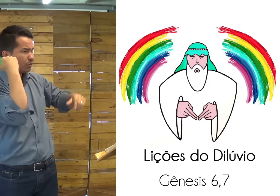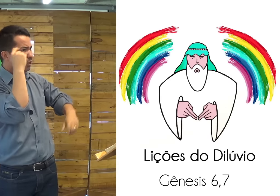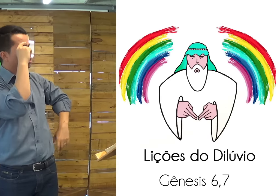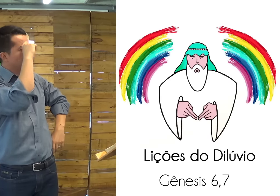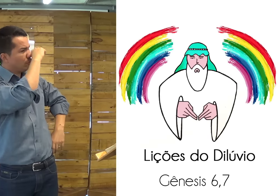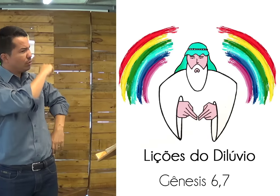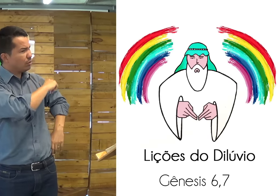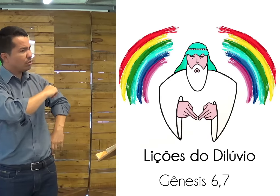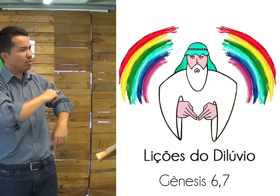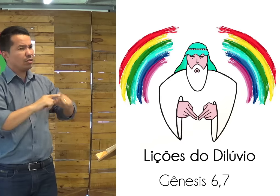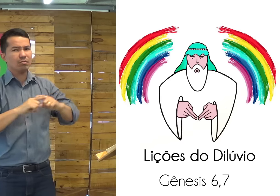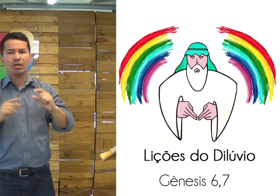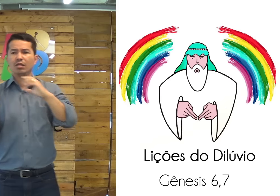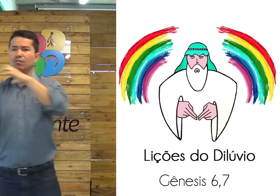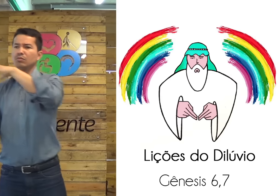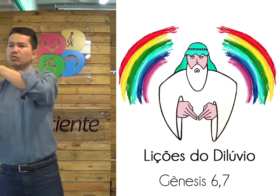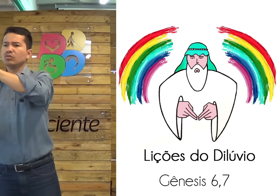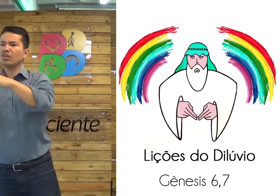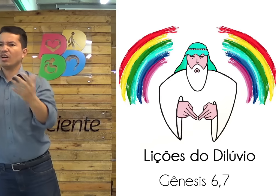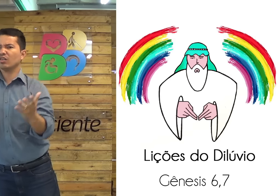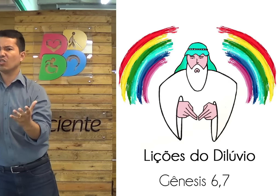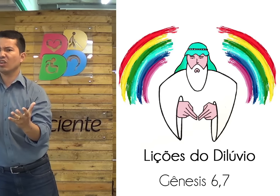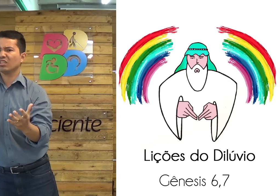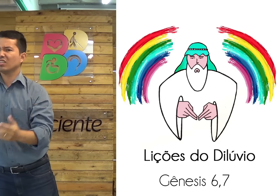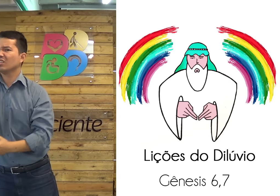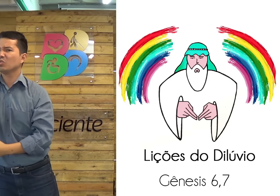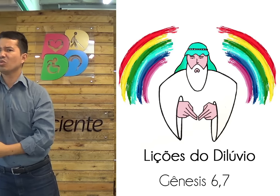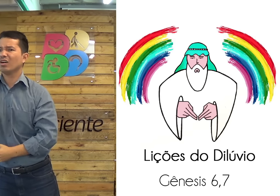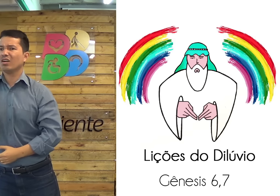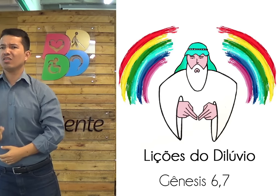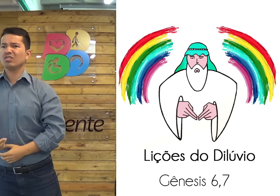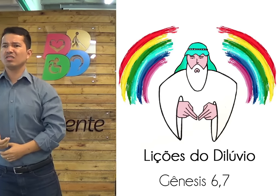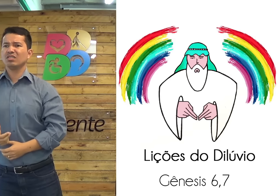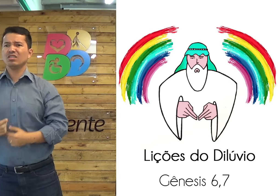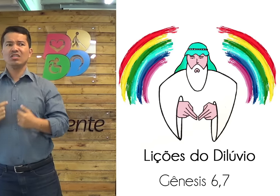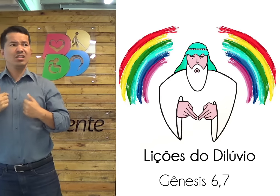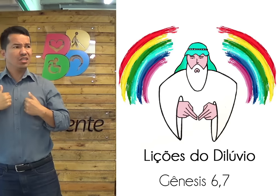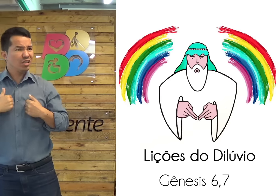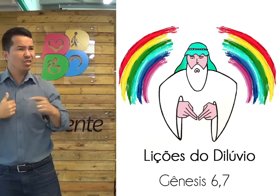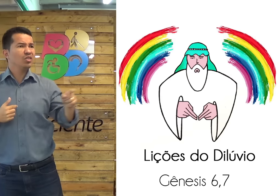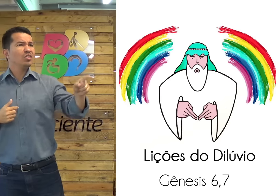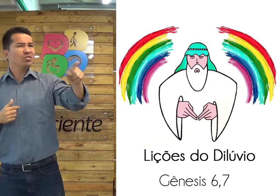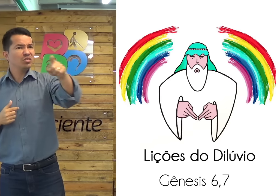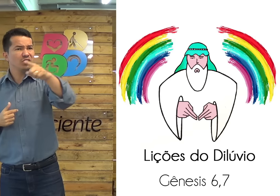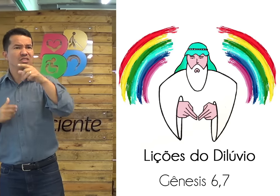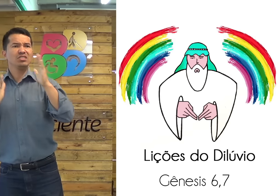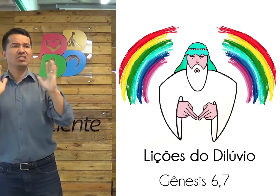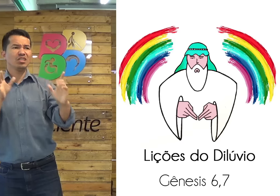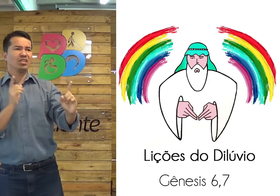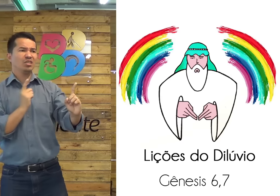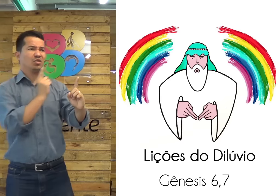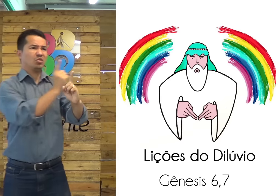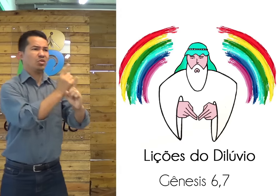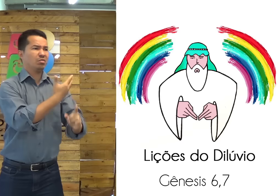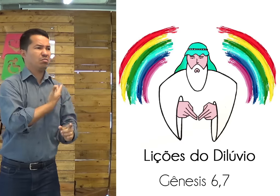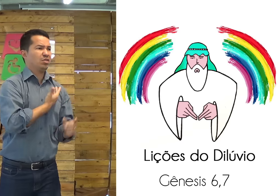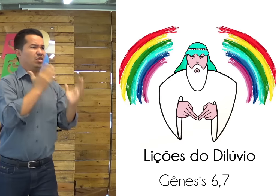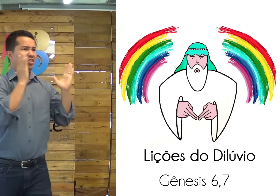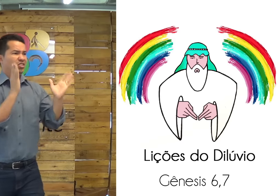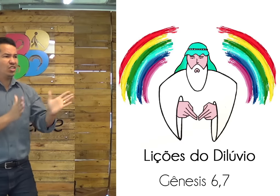Parece que o mundo antigamente também era difícil E hoje é a mesma coisa né Eu e Você às vezes a gente